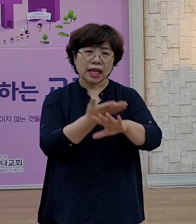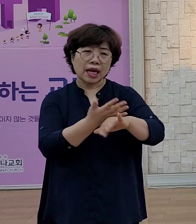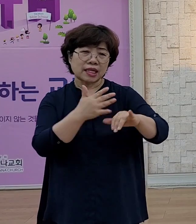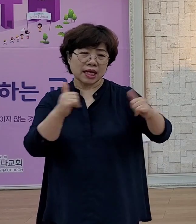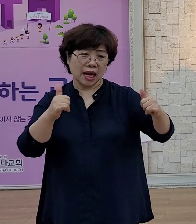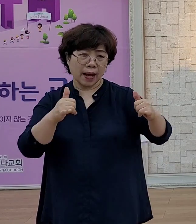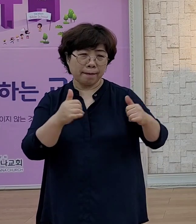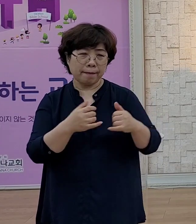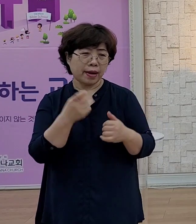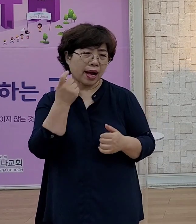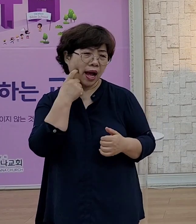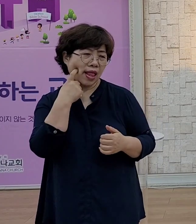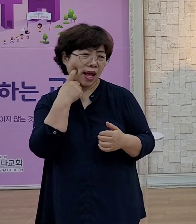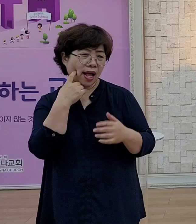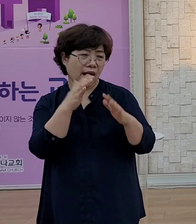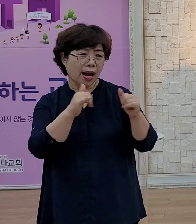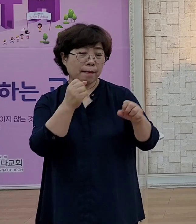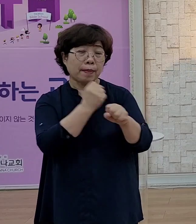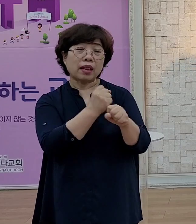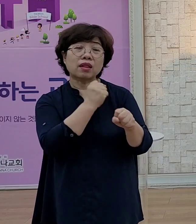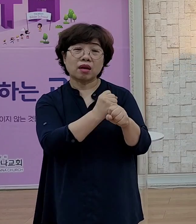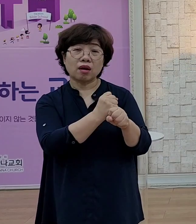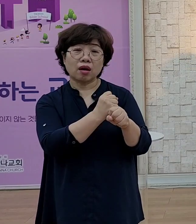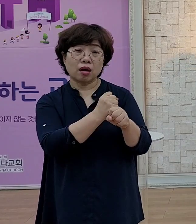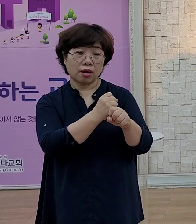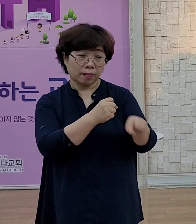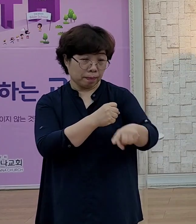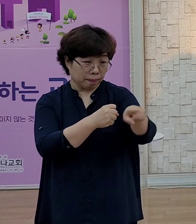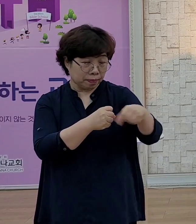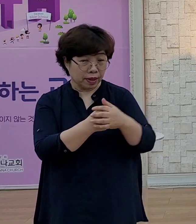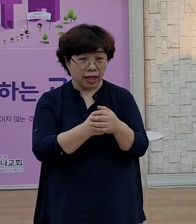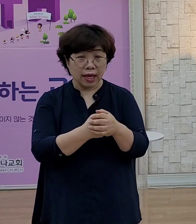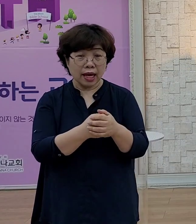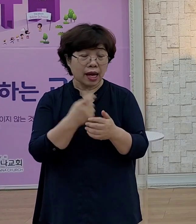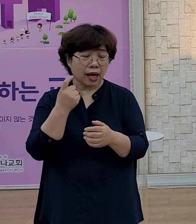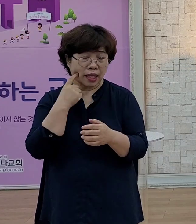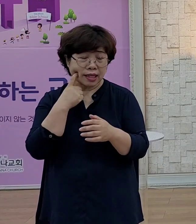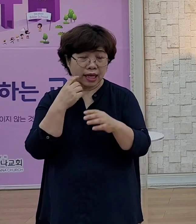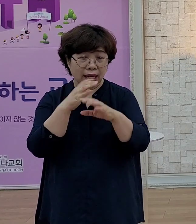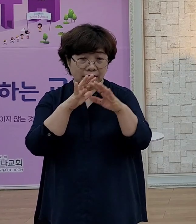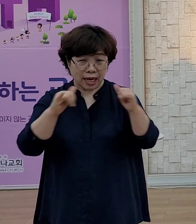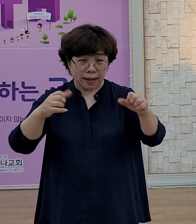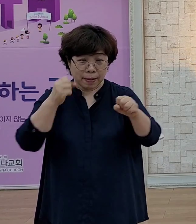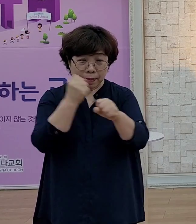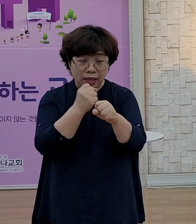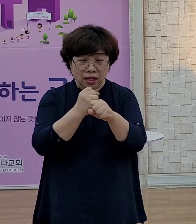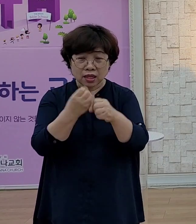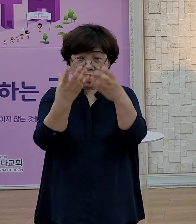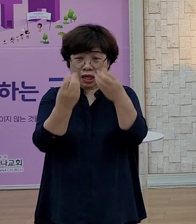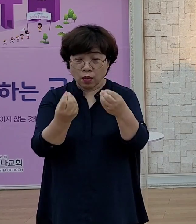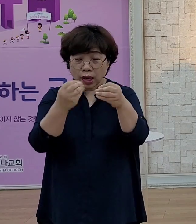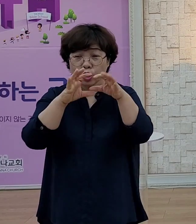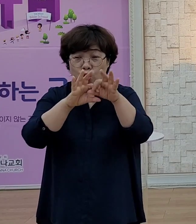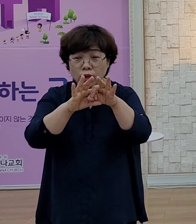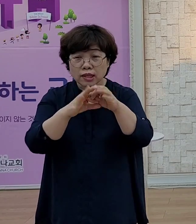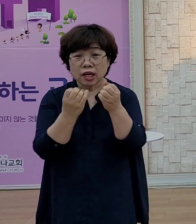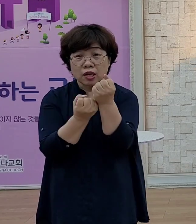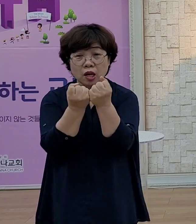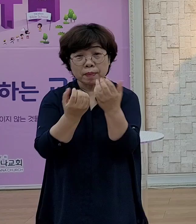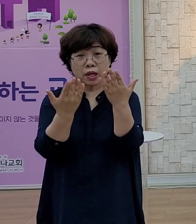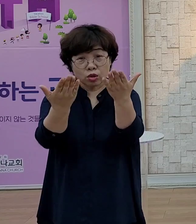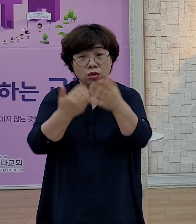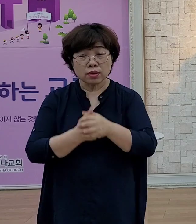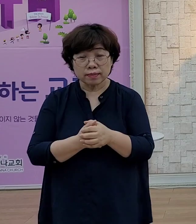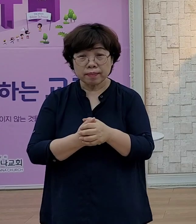이 가상의 인물을 등장시켜서 지금 우리 마음속에 자리 잡고 있는 여러 가지 잘못된